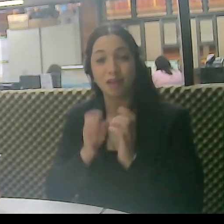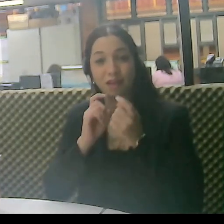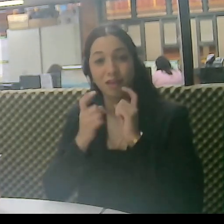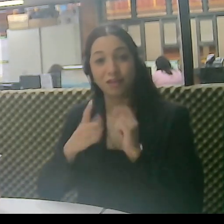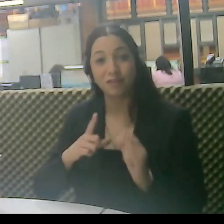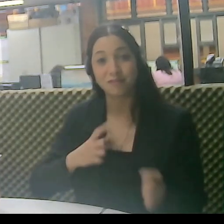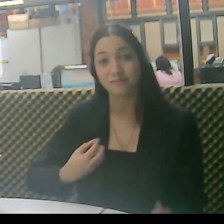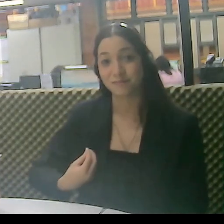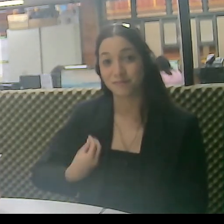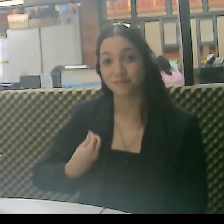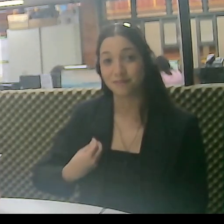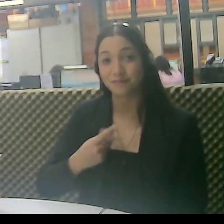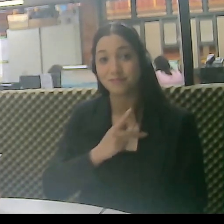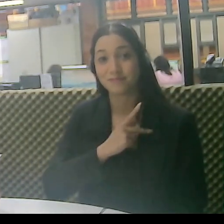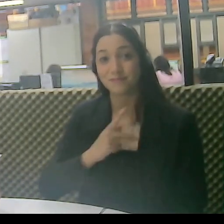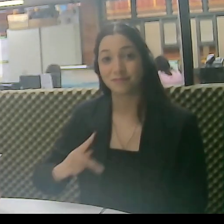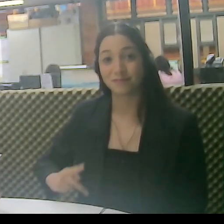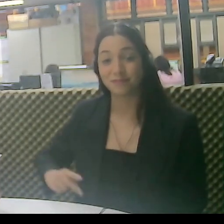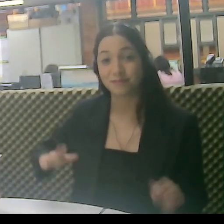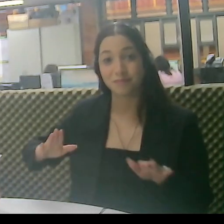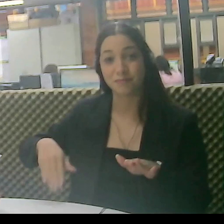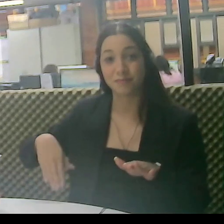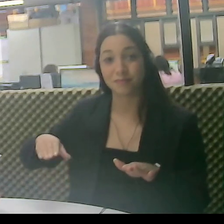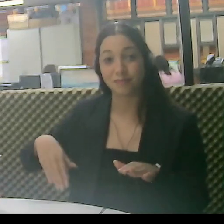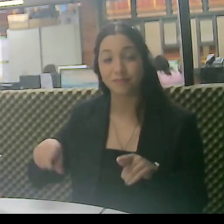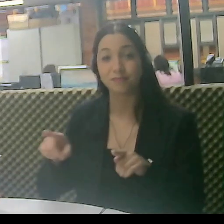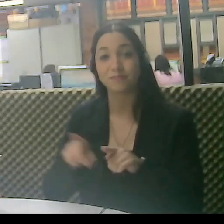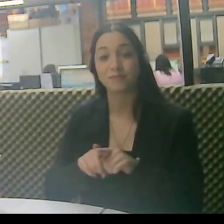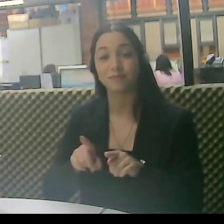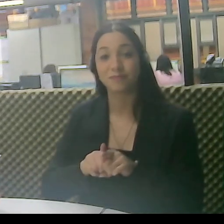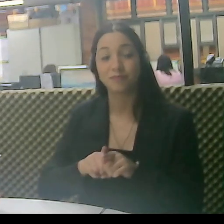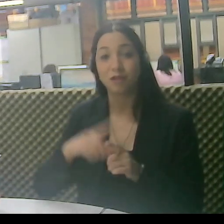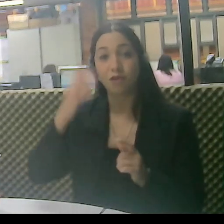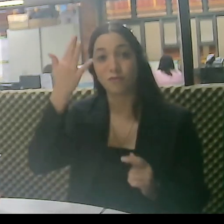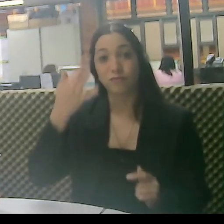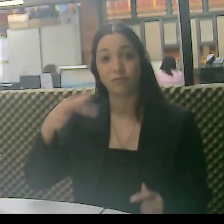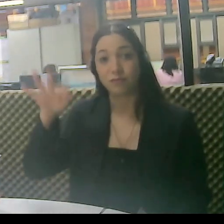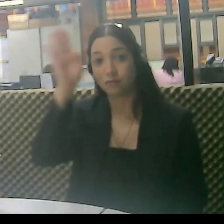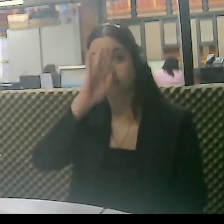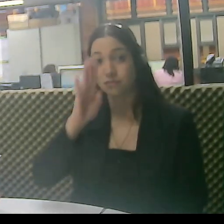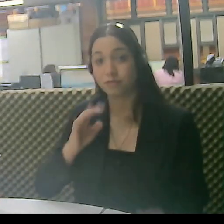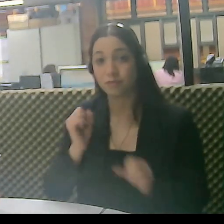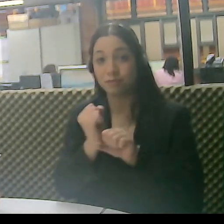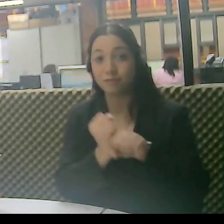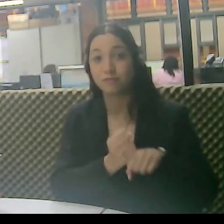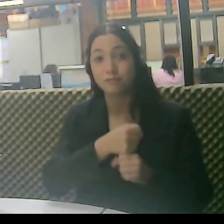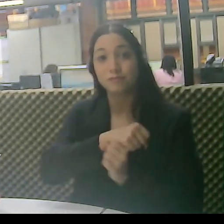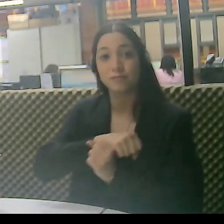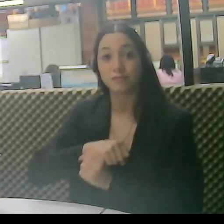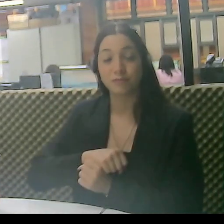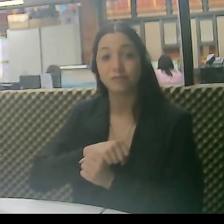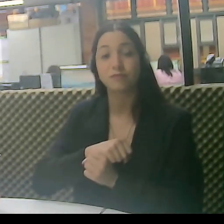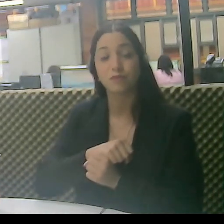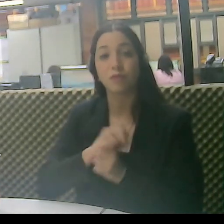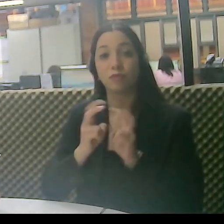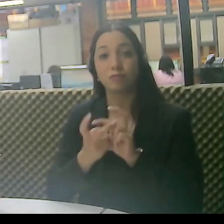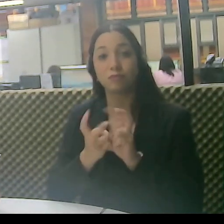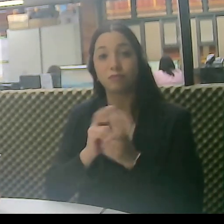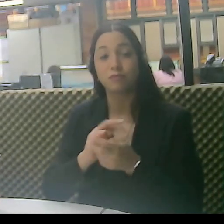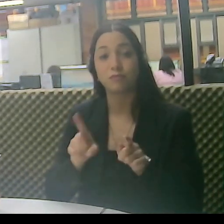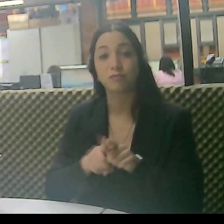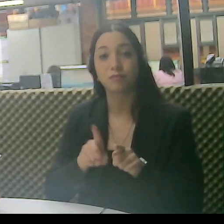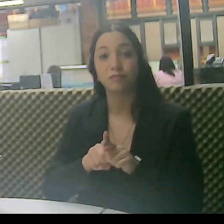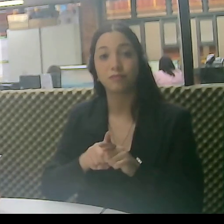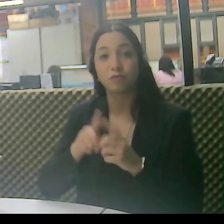a presença dos presidentes do Praia Clube e das Confederações Brasileiras de Canoagem, Luta Livre e Tiro ao